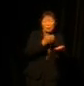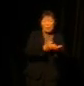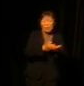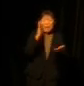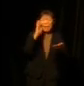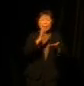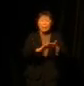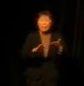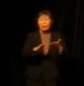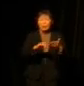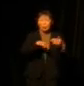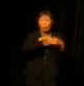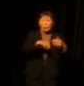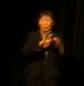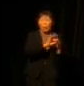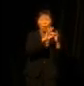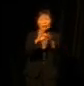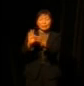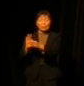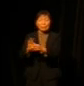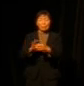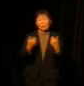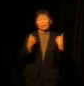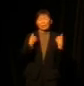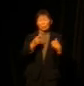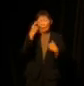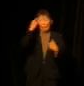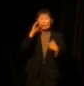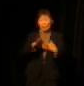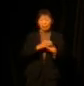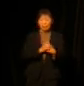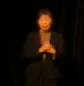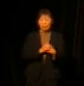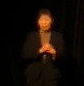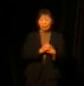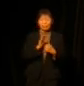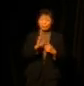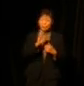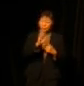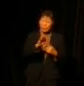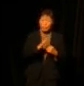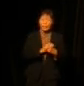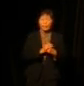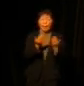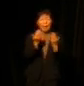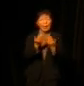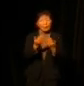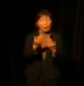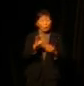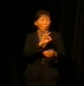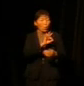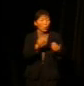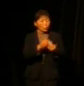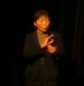けばスムーズにいく感じました。あとはこれからは学校職員と地域職